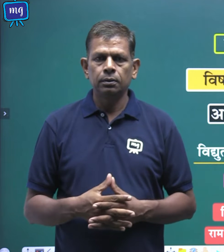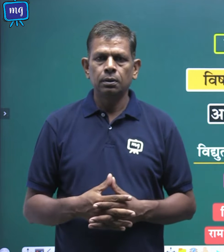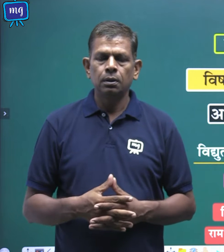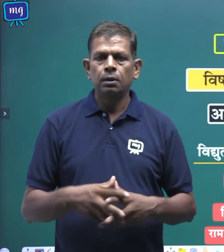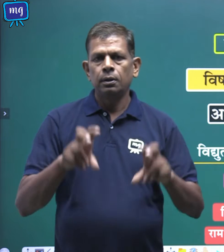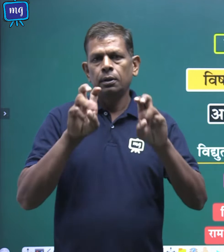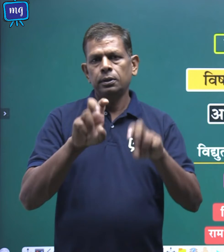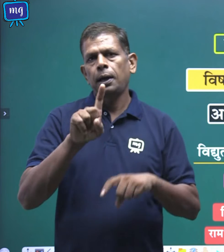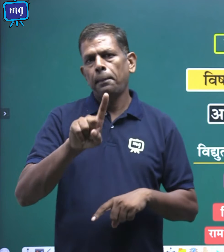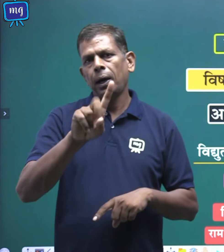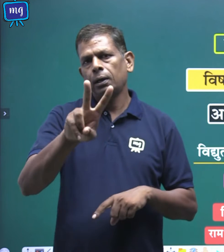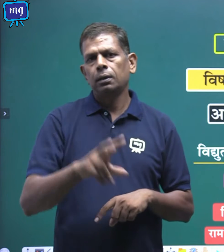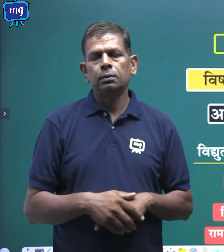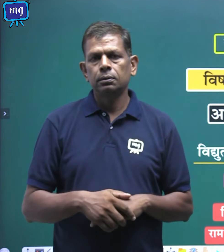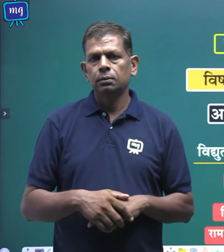अध्याय 12